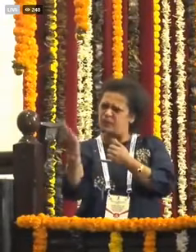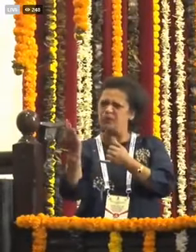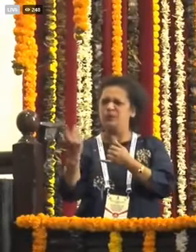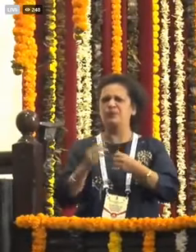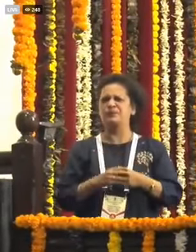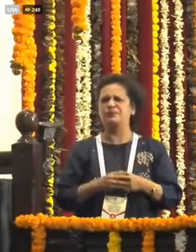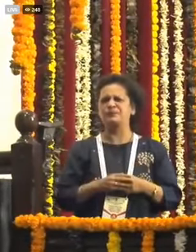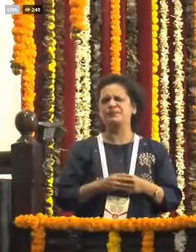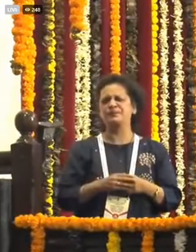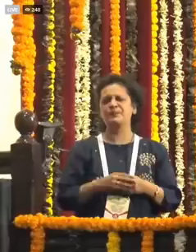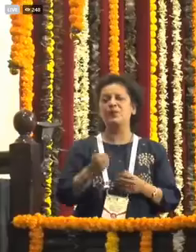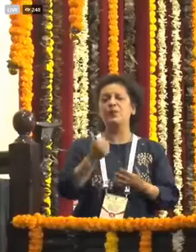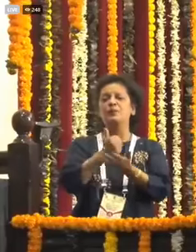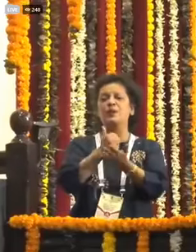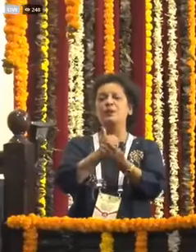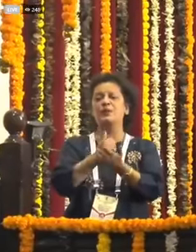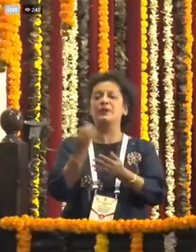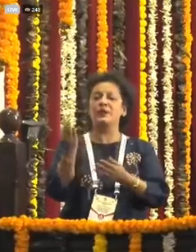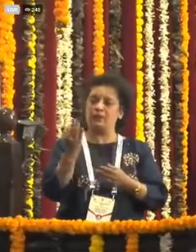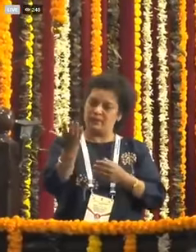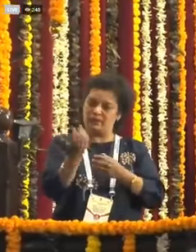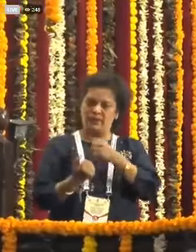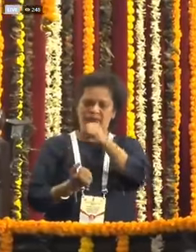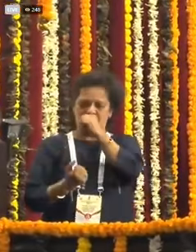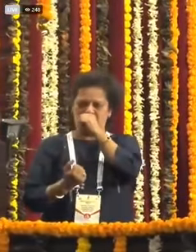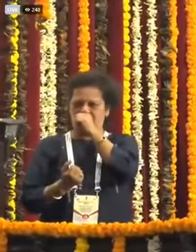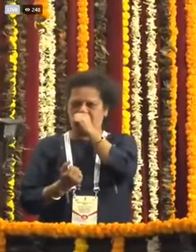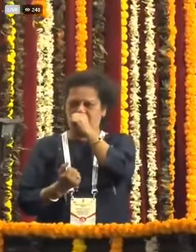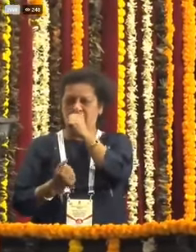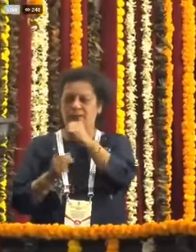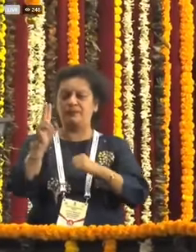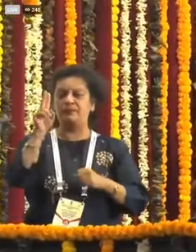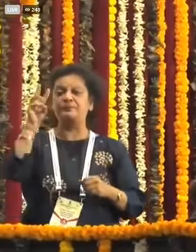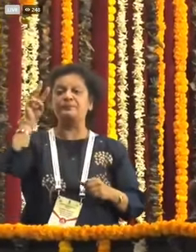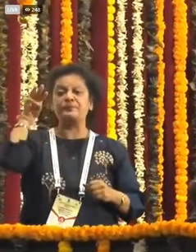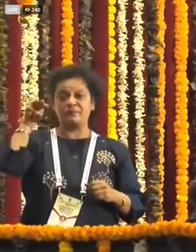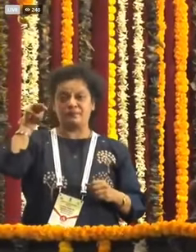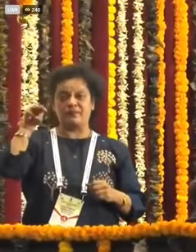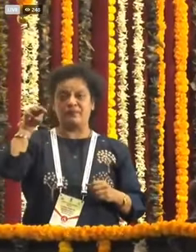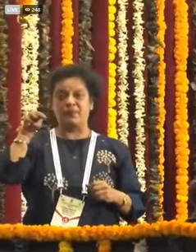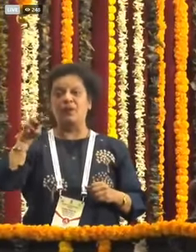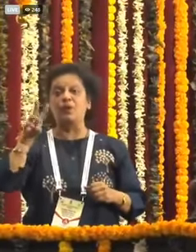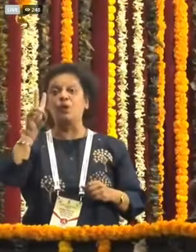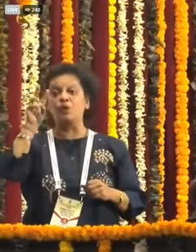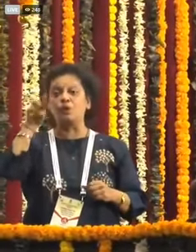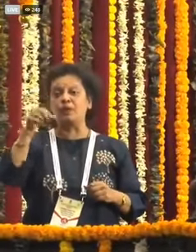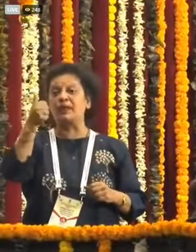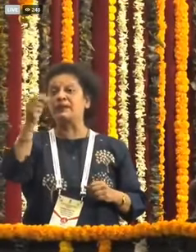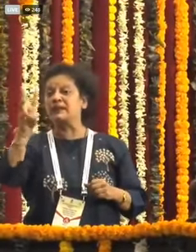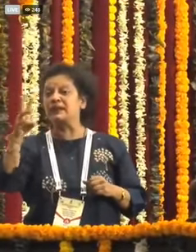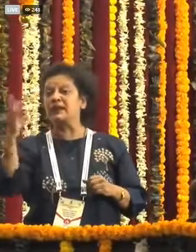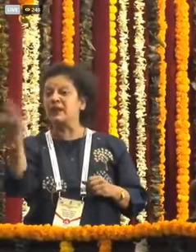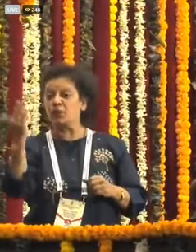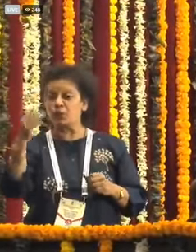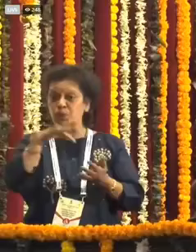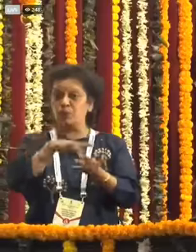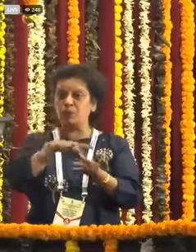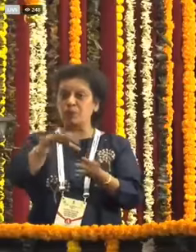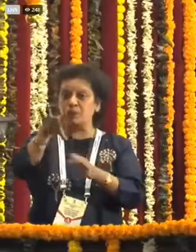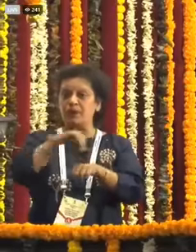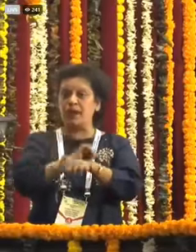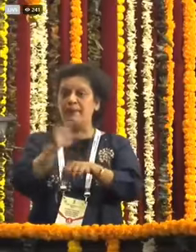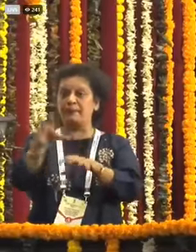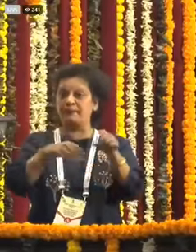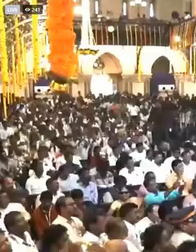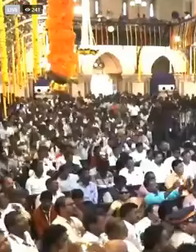अधिकारी त्याला मिळेल, जवळपास 2063 पदं नव्याने निर्माण होतील।